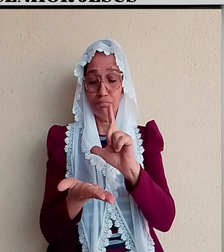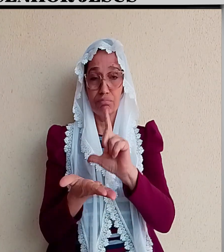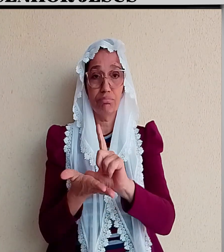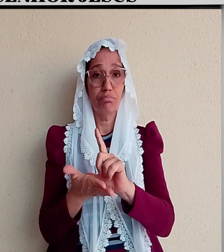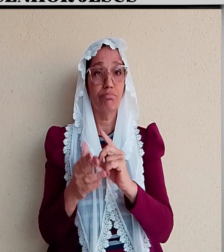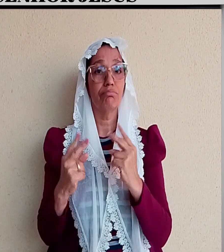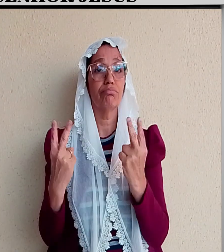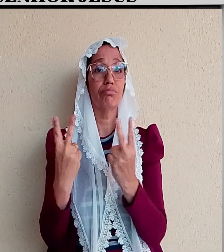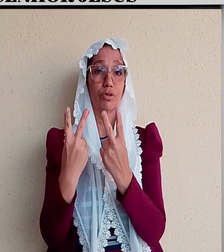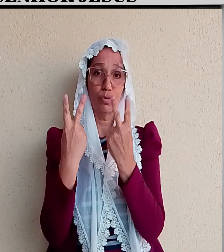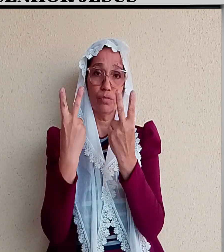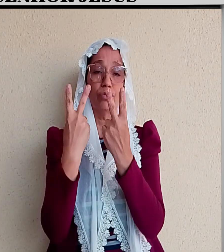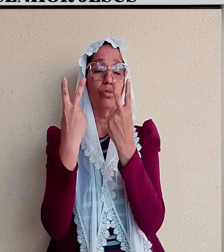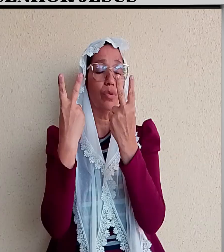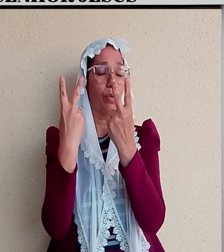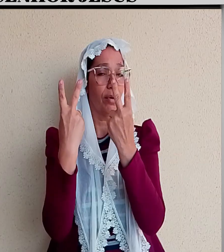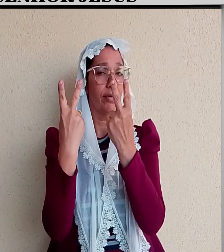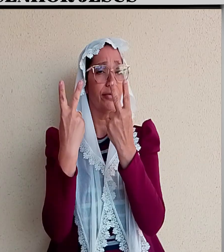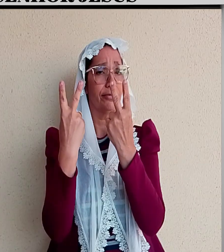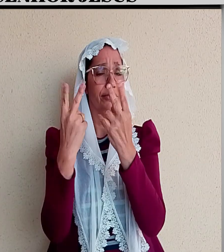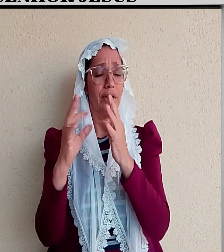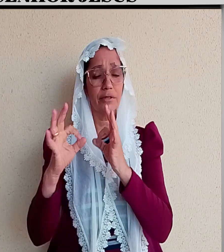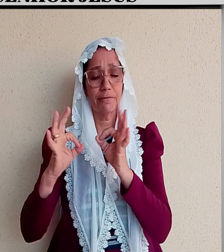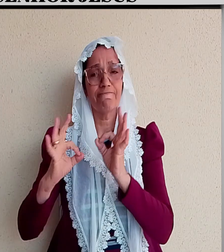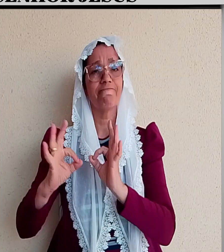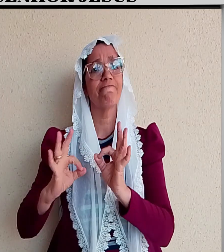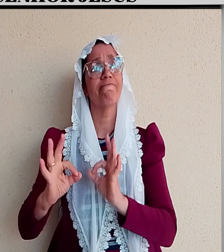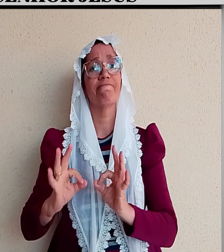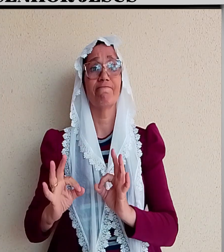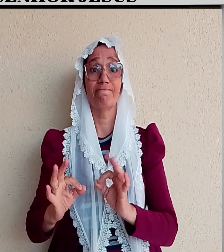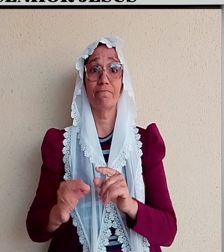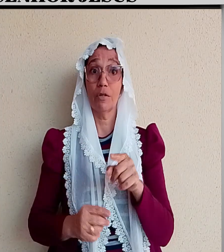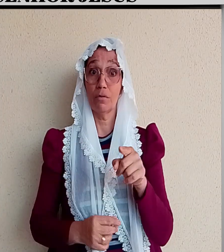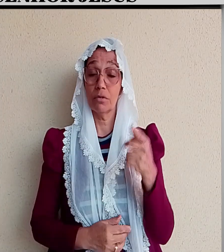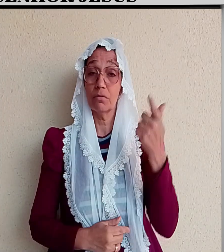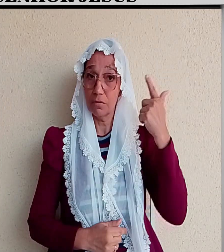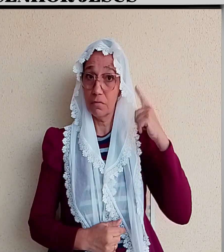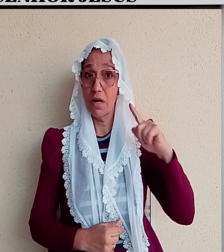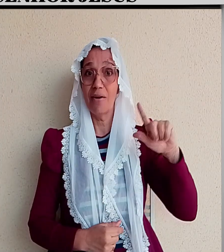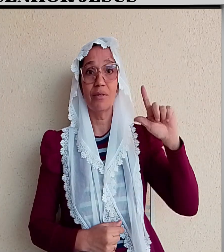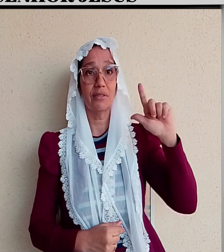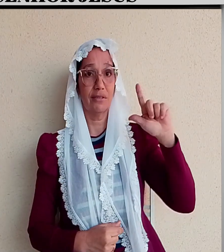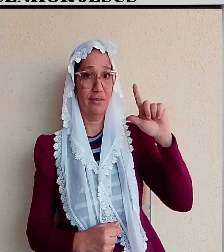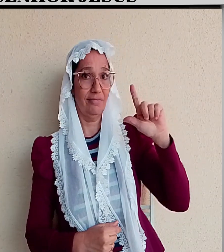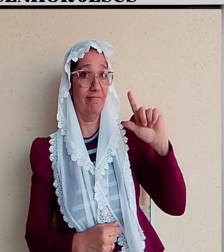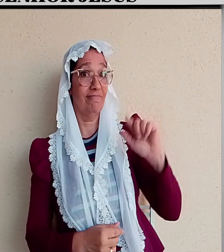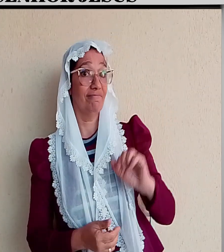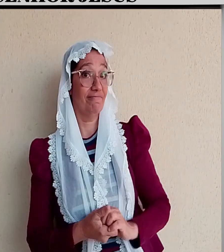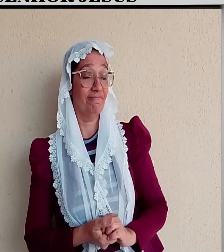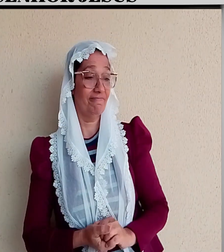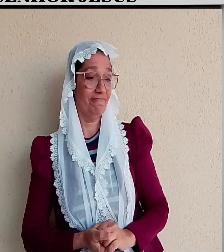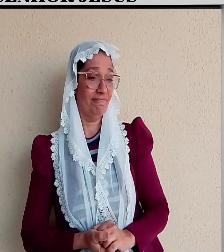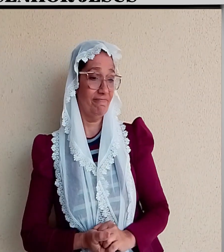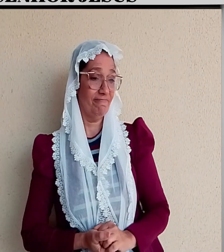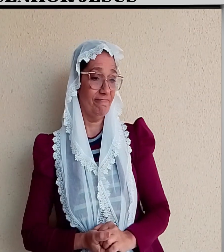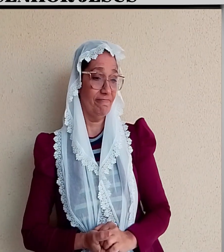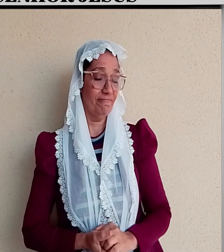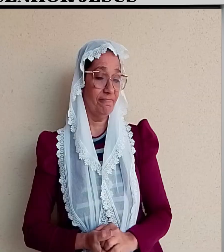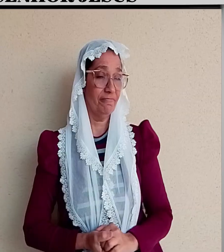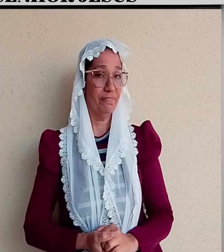É porque você vai sair do hospital com as suas próprias pernas. Aleluia, Jesus. Irmão, aleluia. Se o